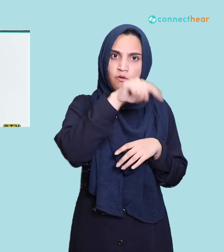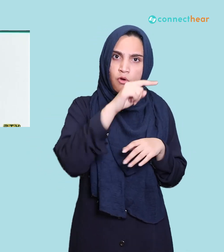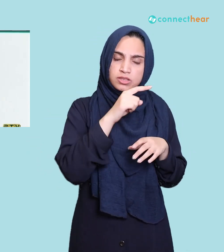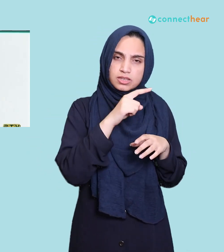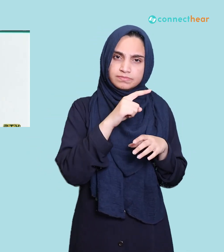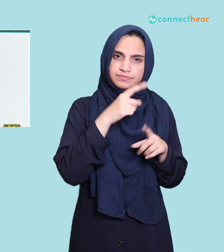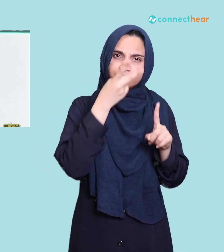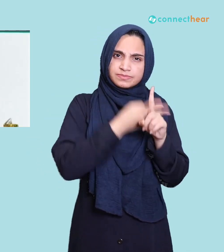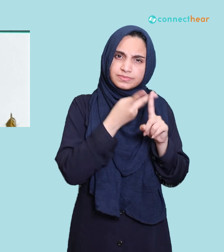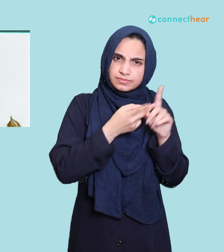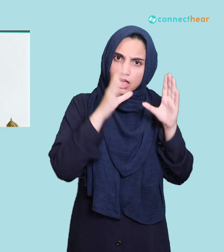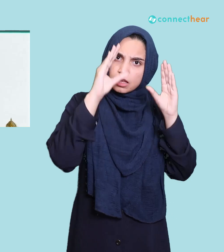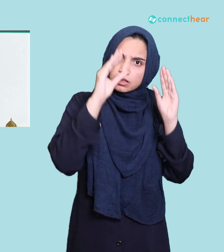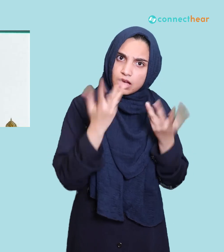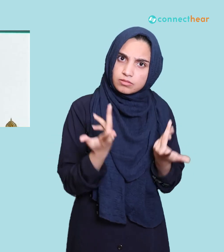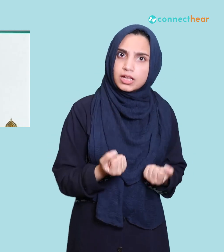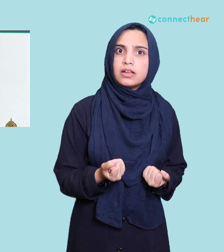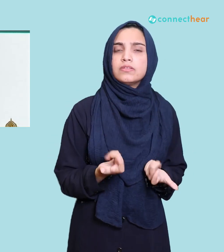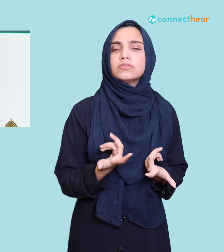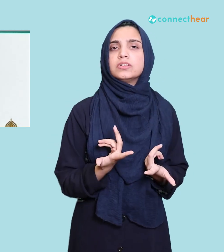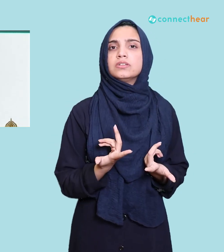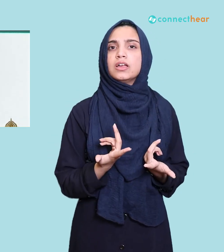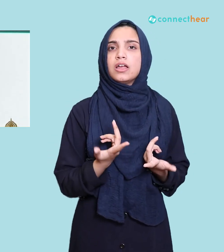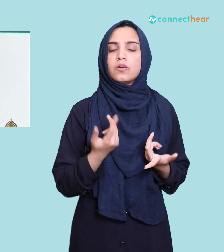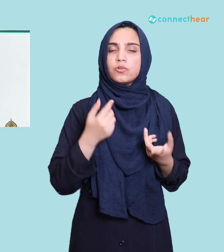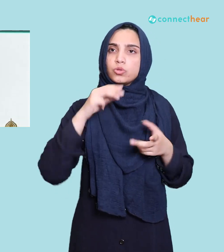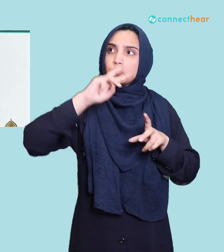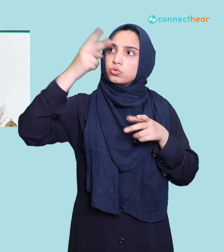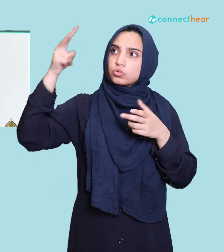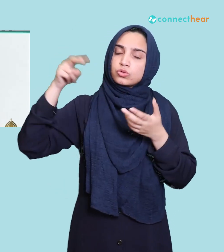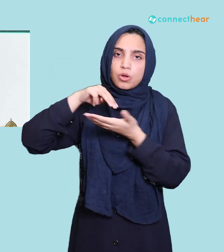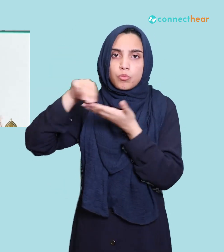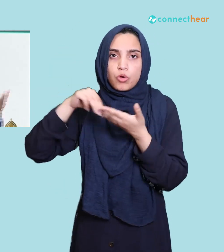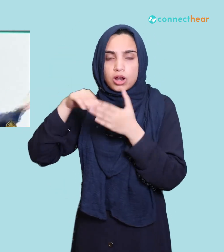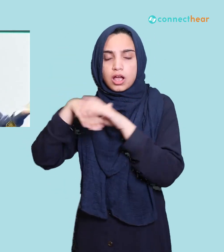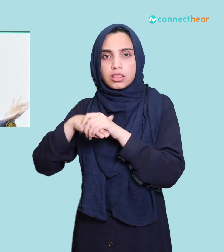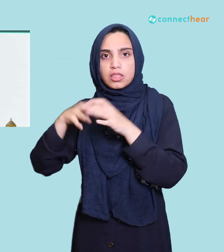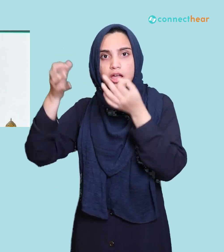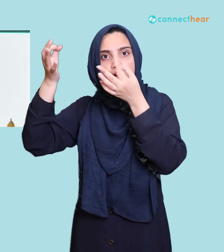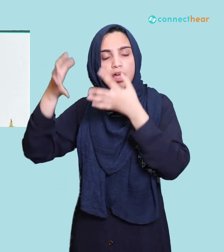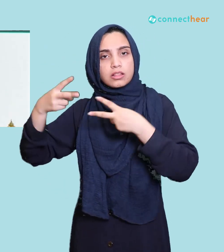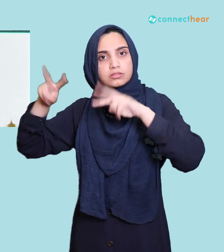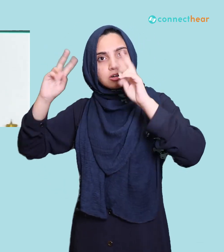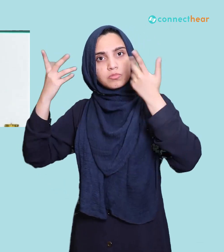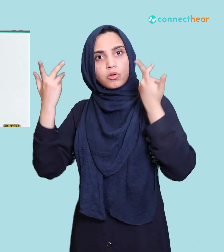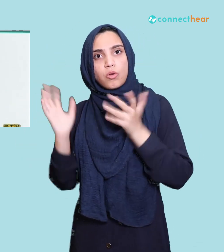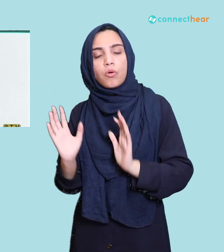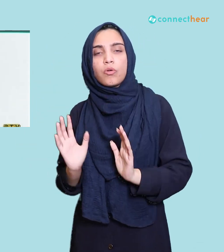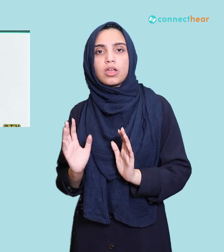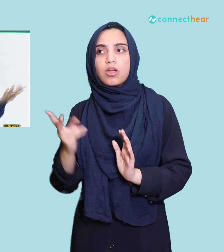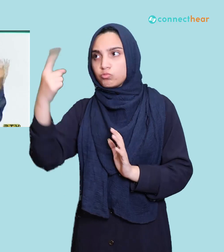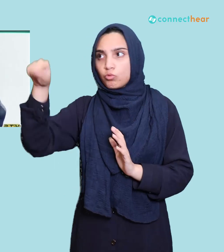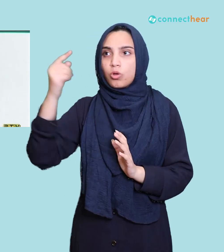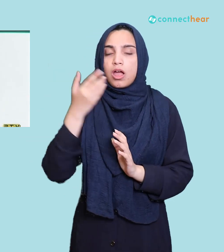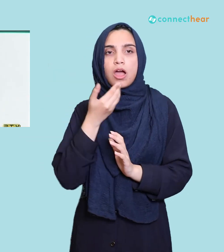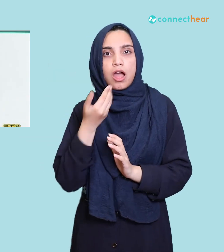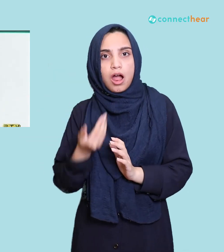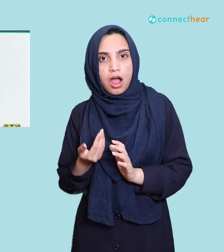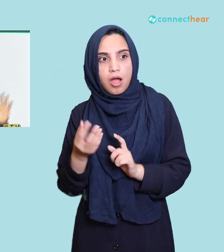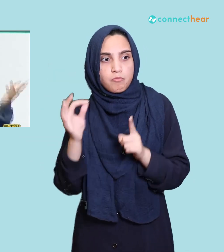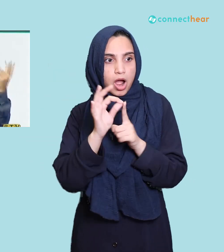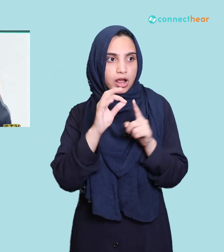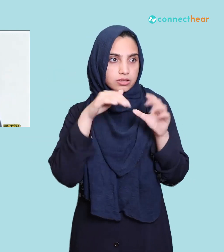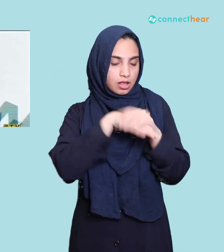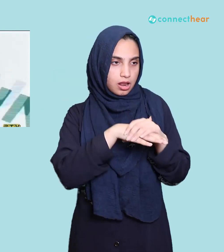آئی ہے، وہ سب کو، کیونکہ انہوں نے پہلے تو اتنی تنقید کی تھی کہ ملک تباہ ہو گیا، تو وہ سارے حیران بیٹھے ہیں، وہ کہتے ہیں جی جھوٹ بول رہے ہیں،